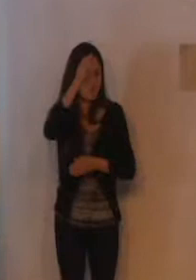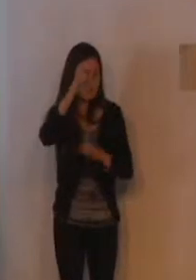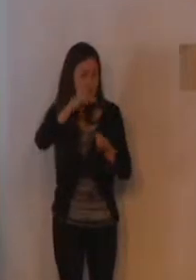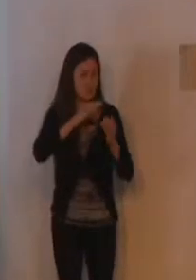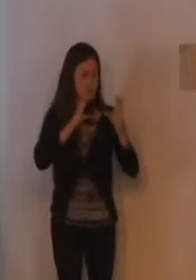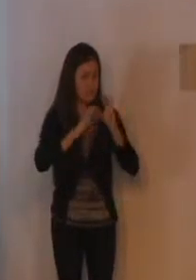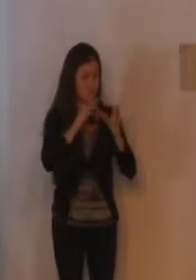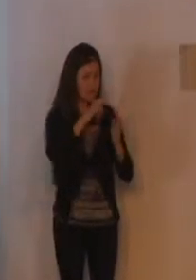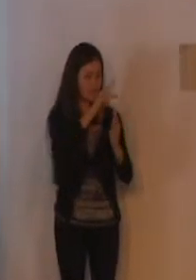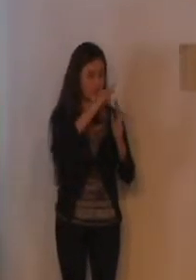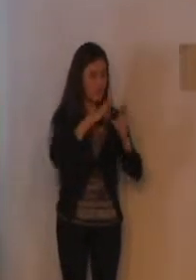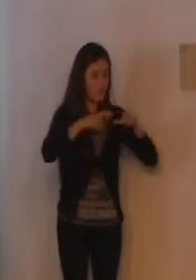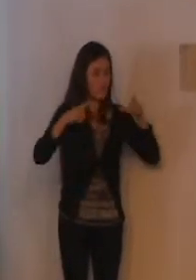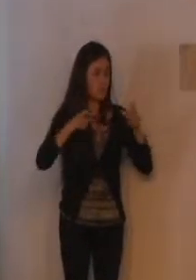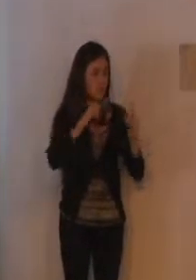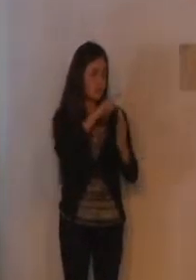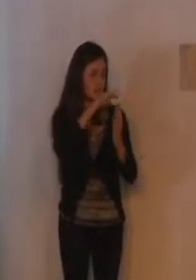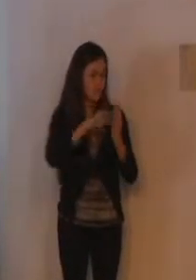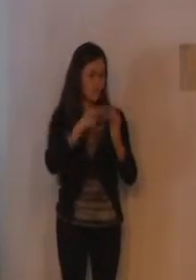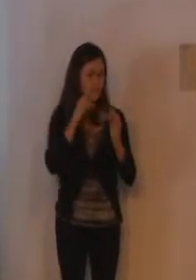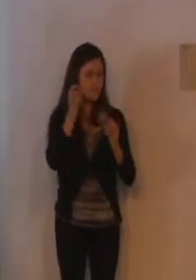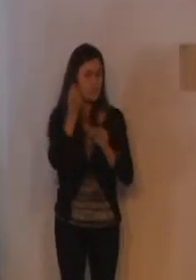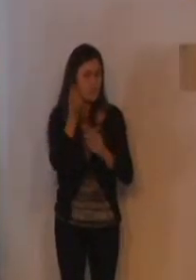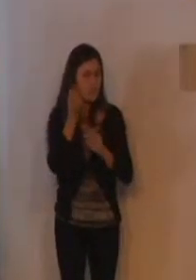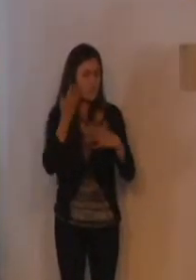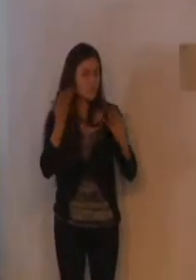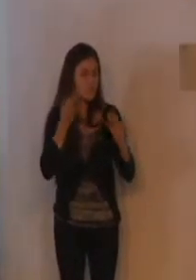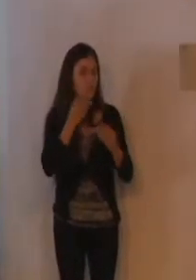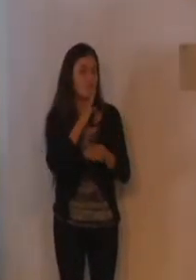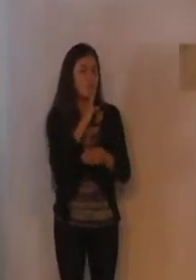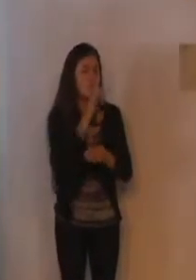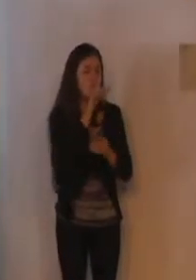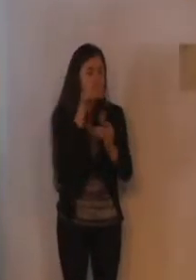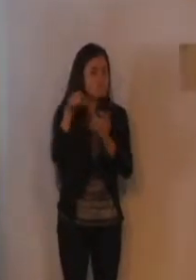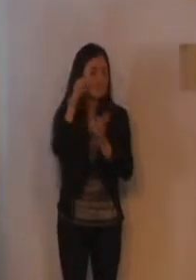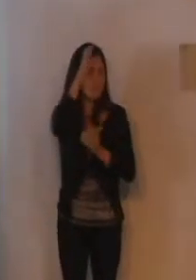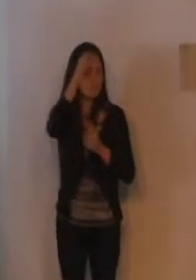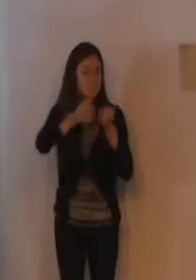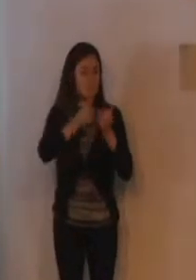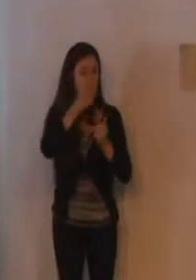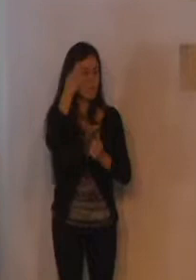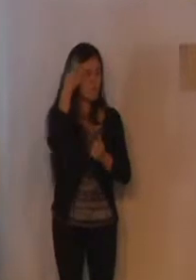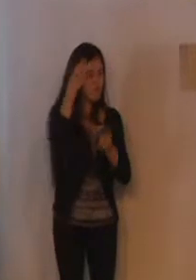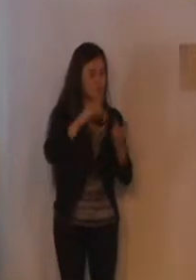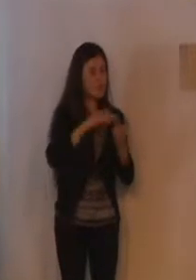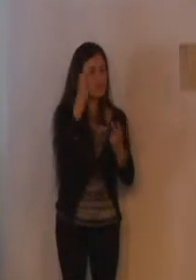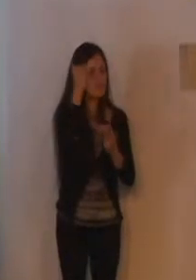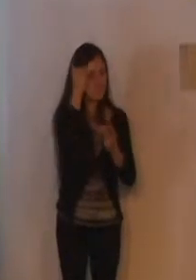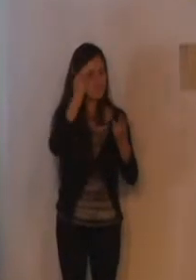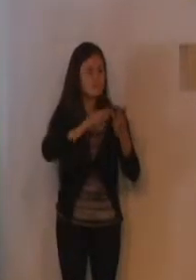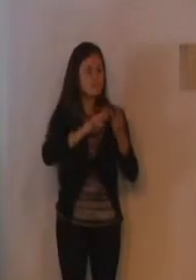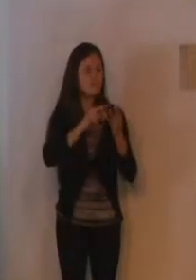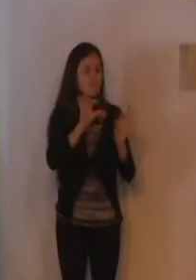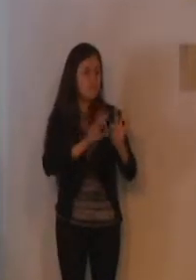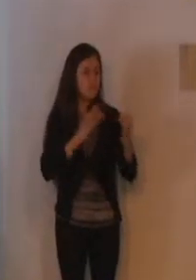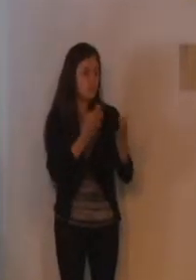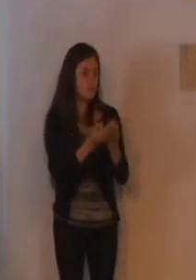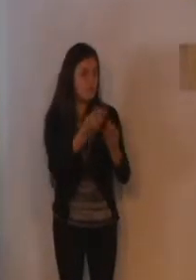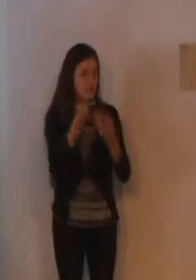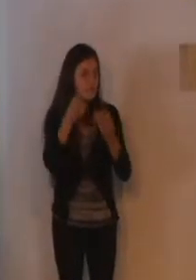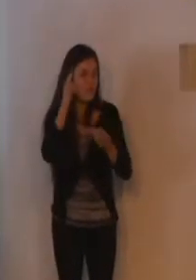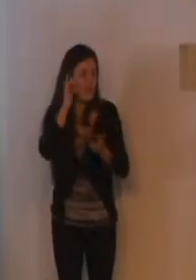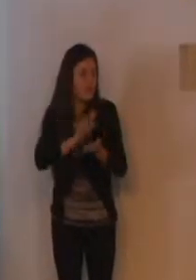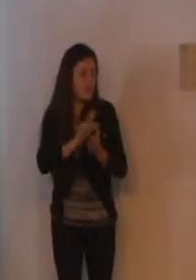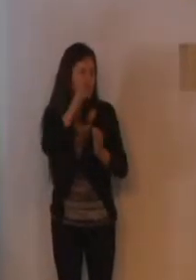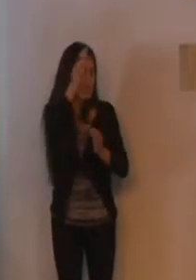de la comunicación, orientativas alternativas, por parte de quienes, de profesionales, de maestros, de familiares, y a